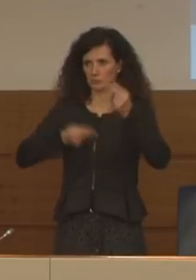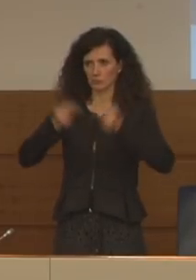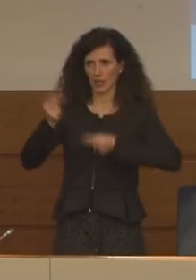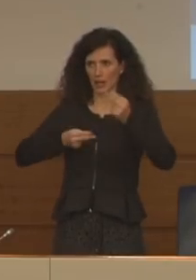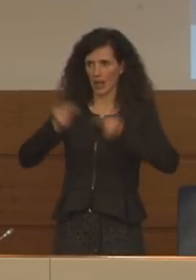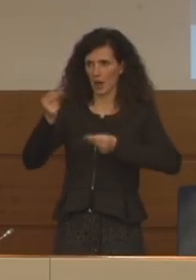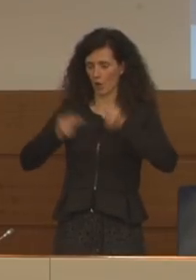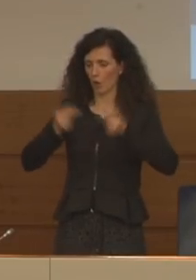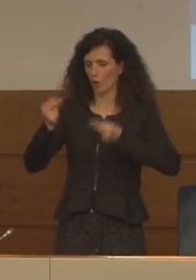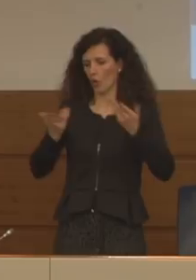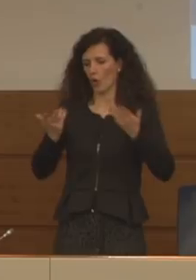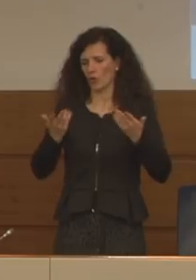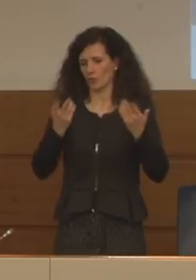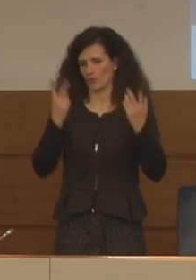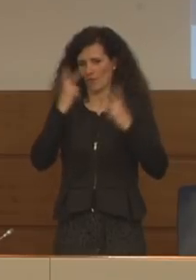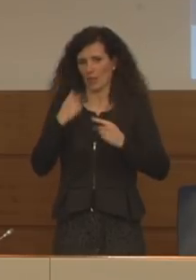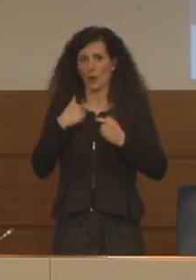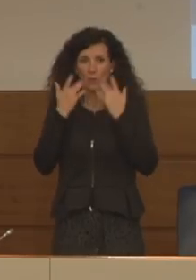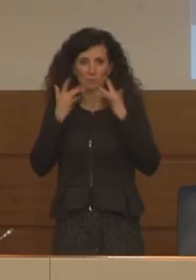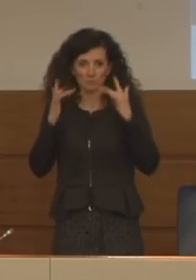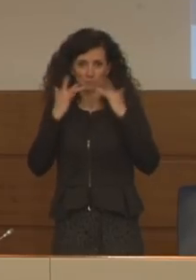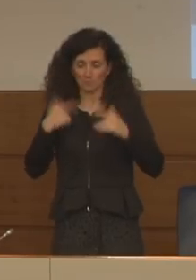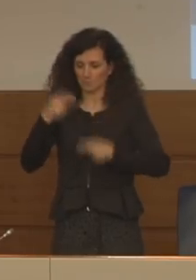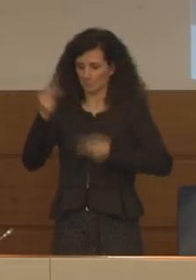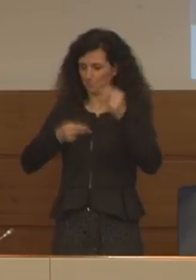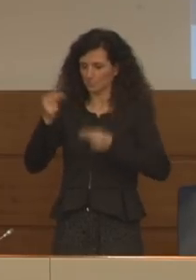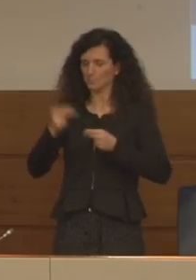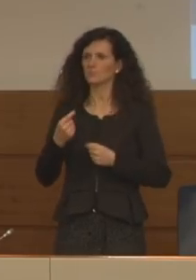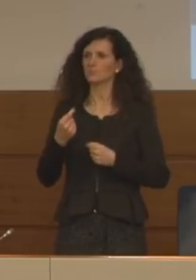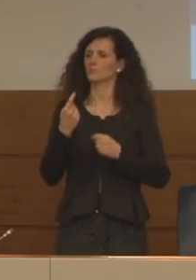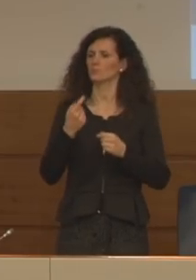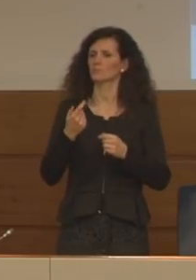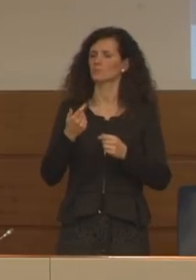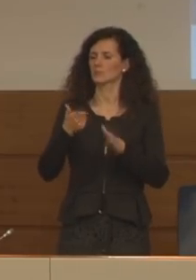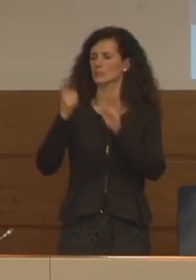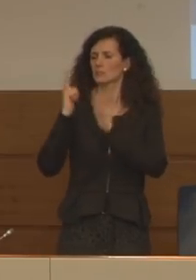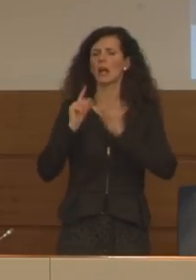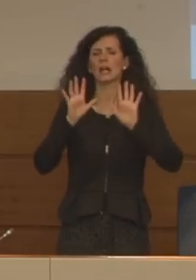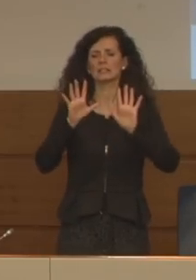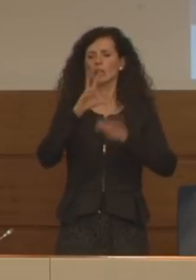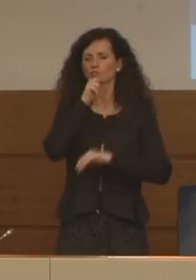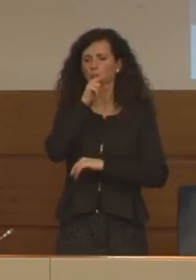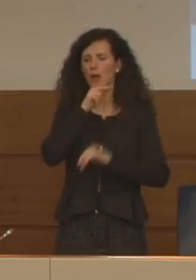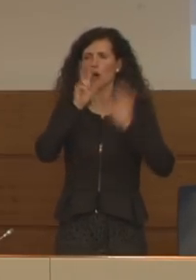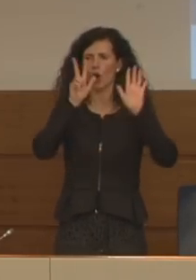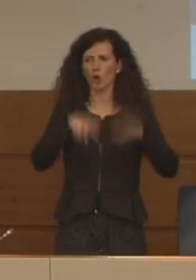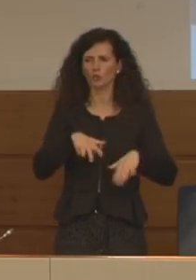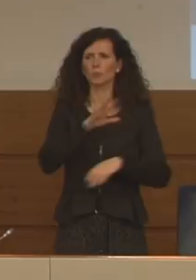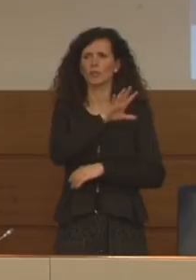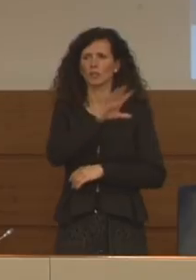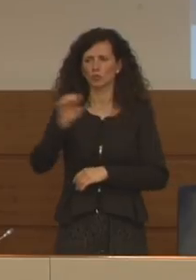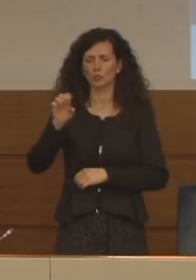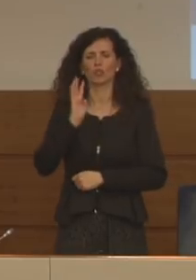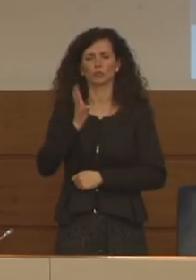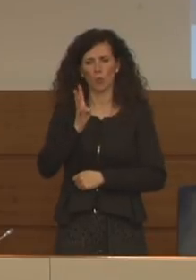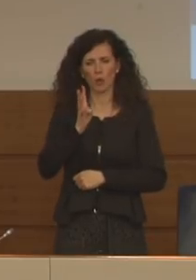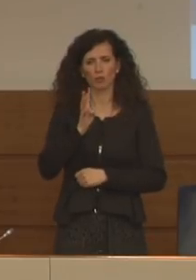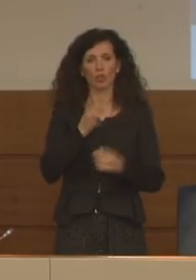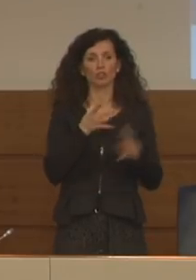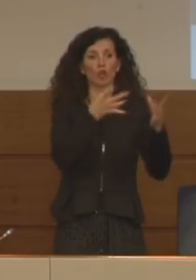la principiano teheran 10 marzo in italia si fondavano 8.525